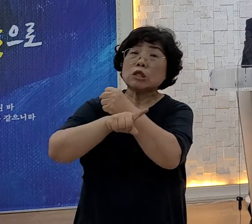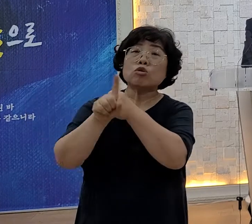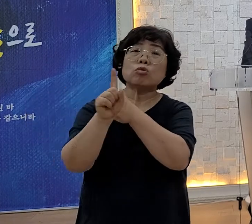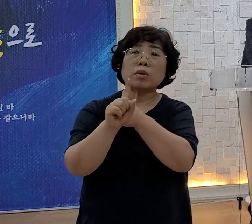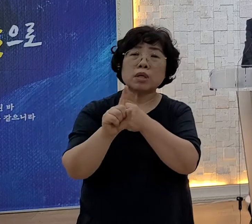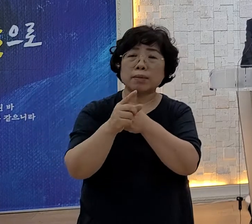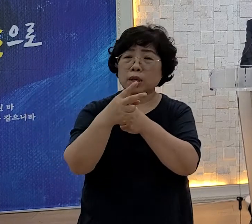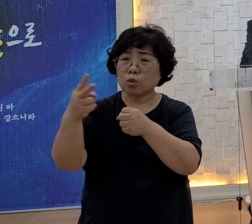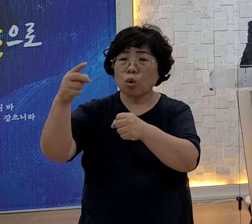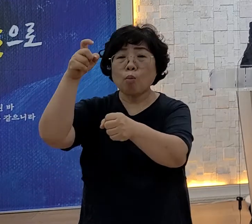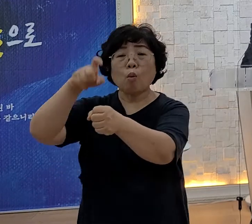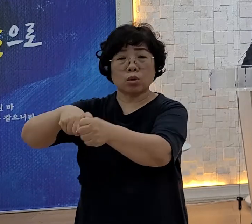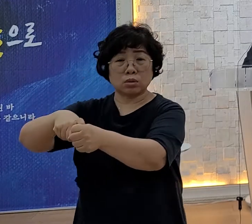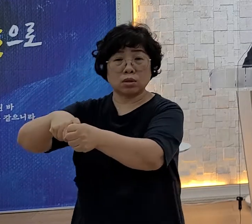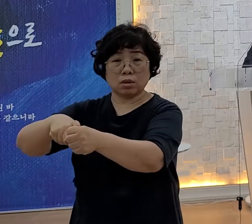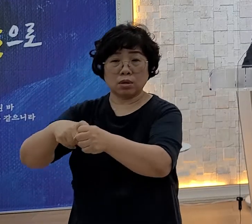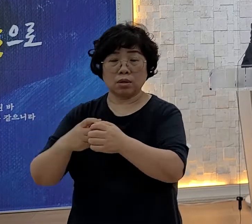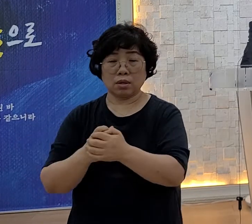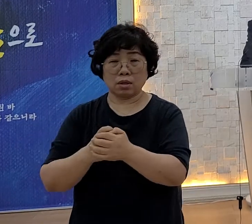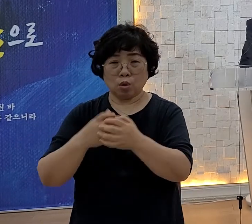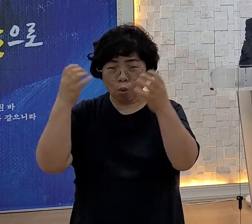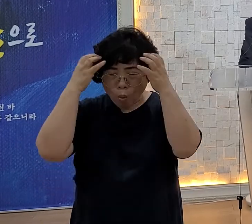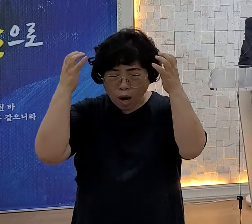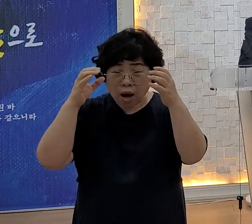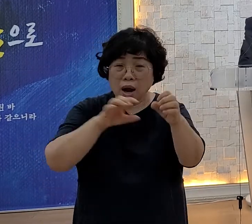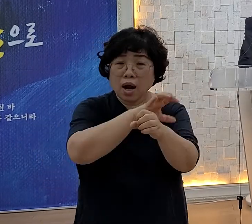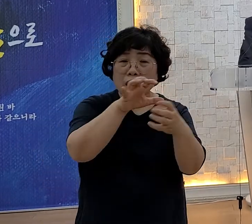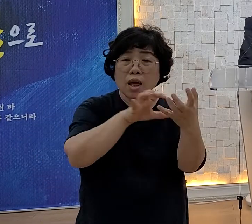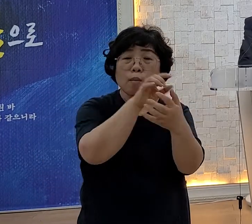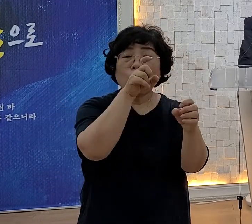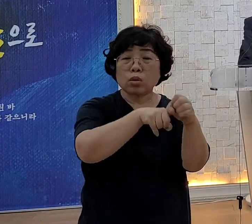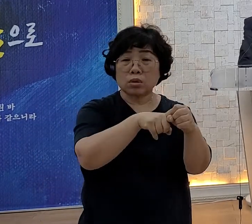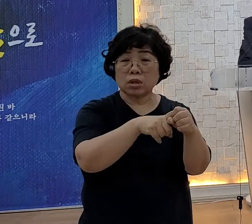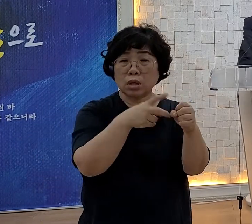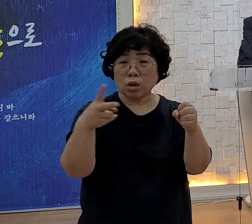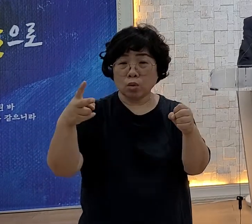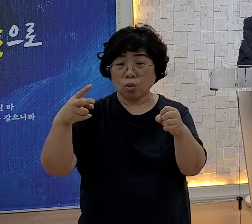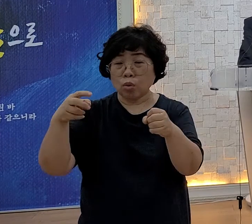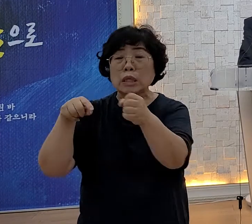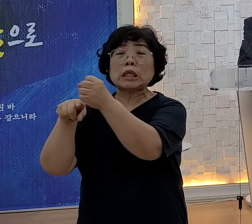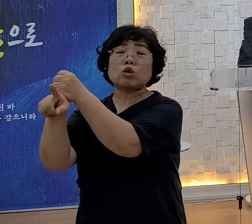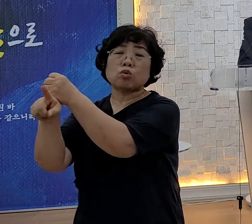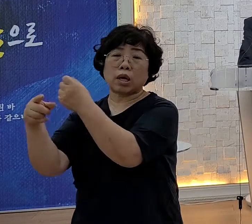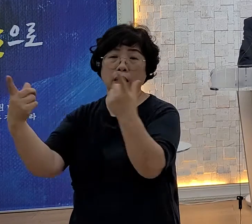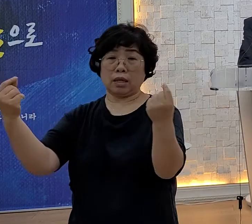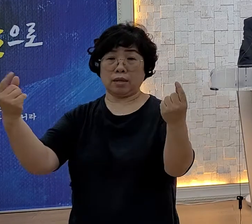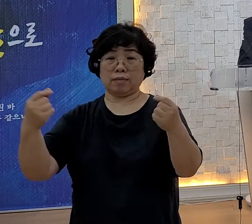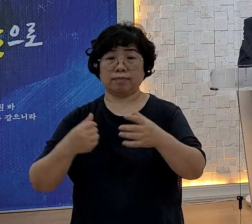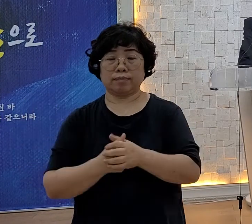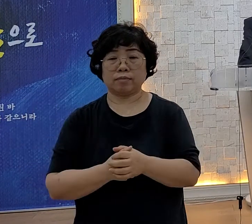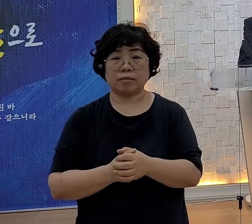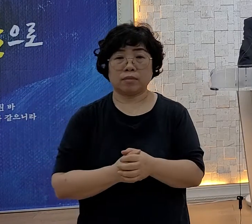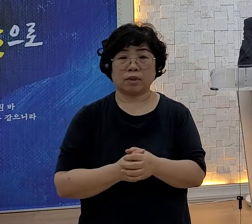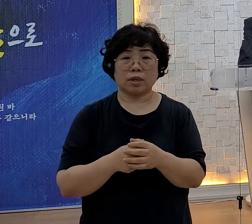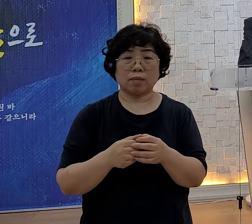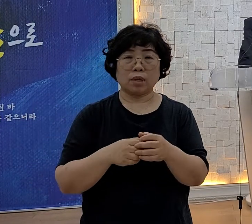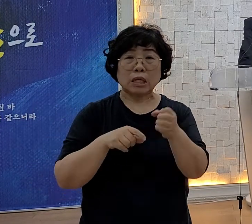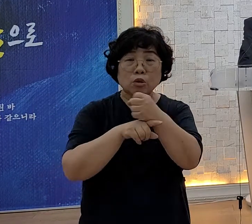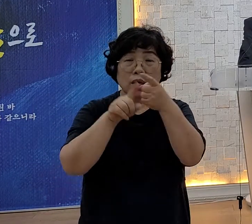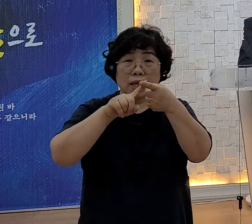왜일까? 성경은 이렇게 말합니다. 여러분, 그게 오늘 3절, 4절입니다.